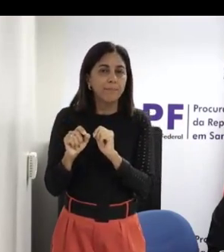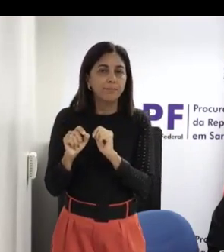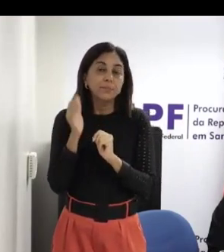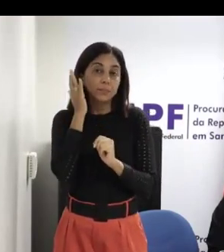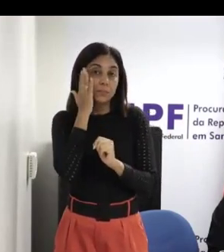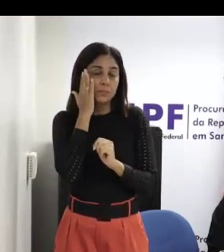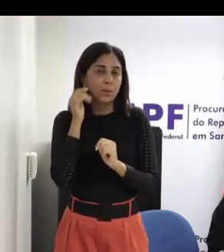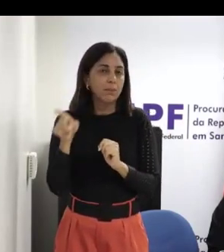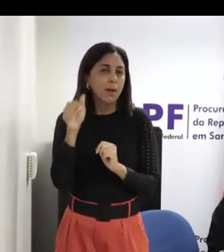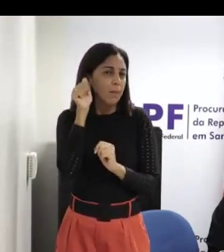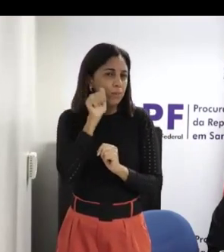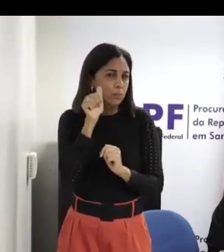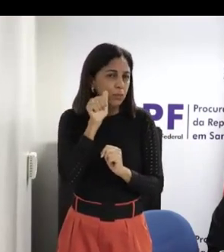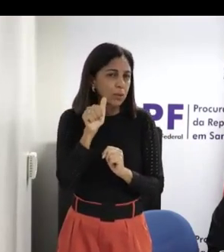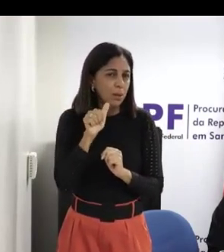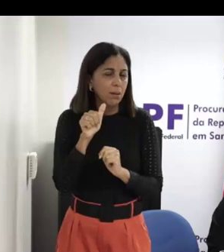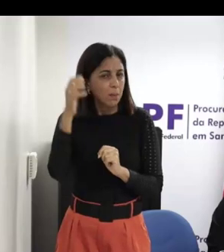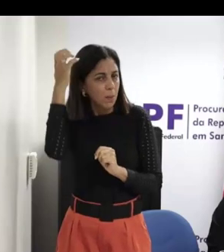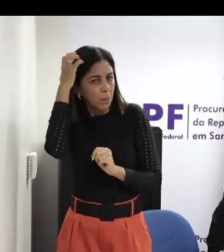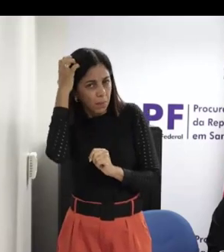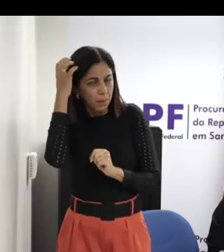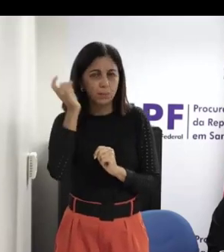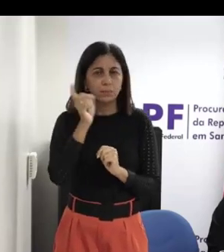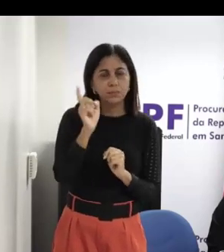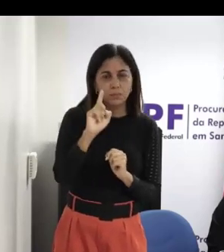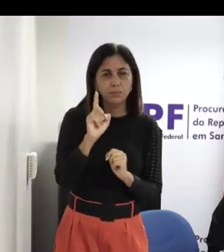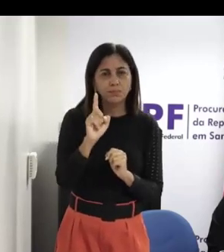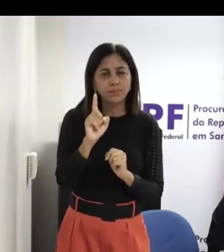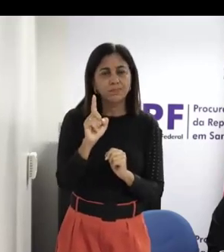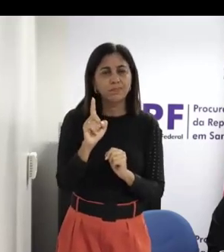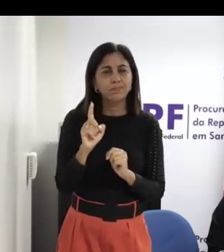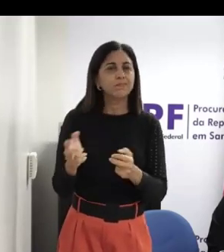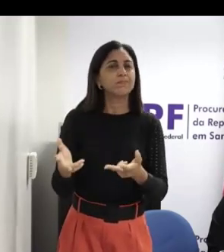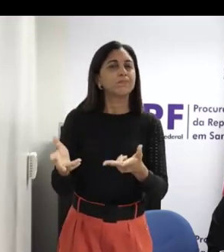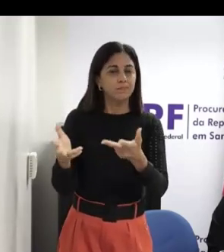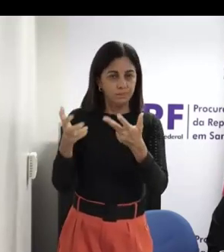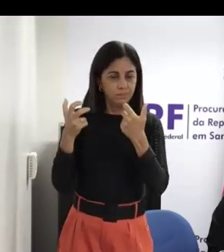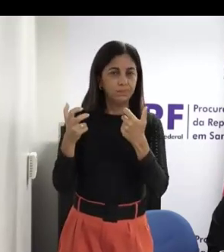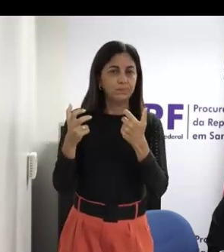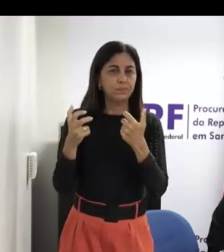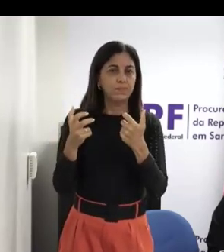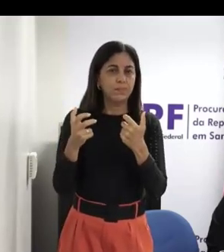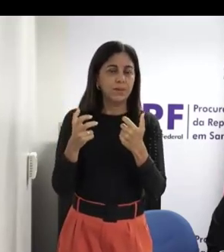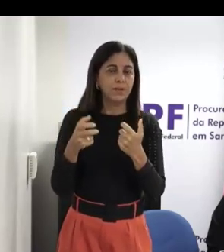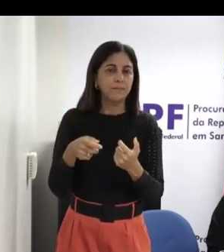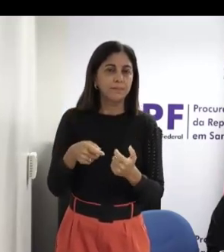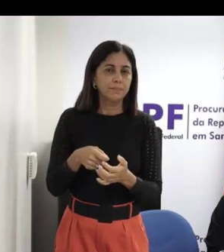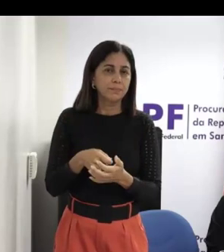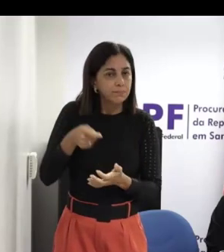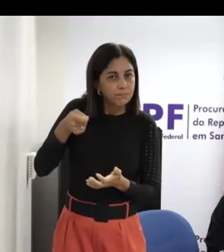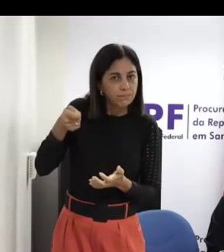essa a sensibilidade ali perceber que ela tem sim depois vamos ouvir as professoras na escola que vai